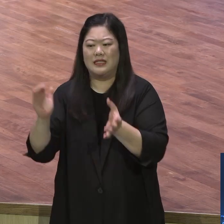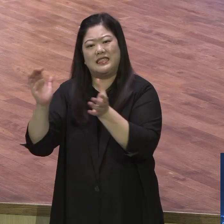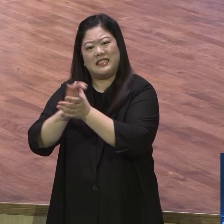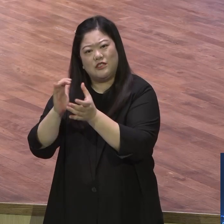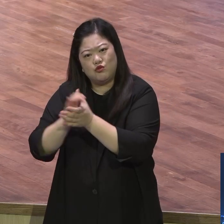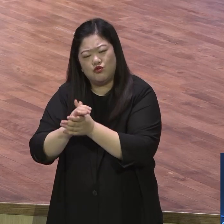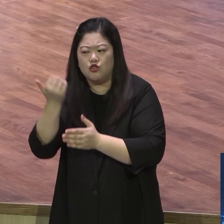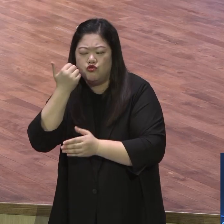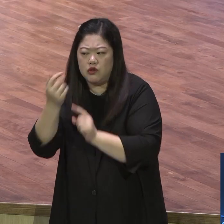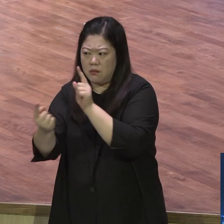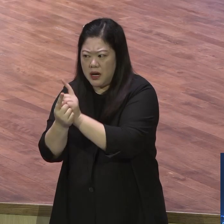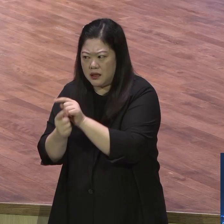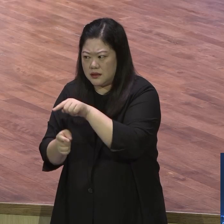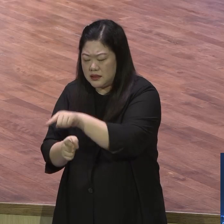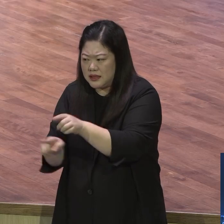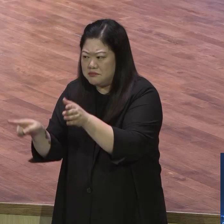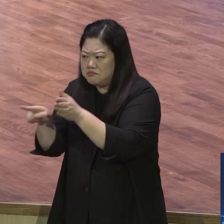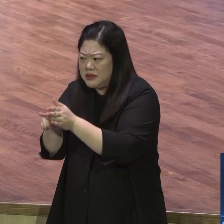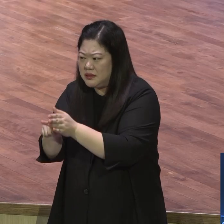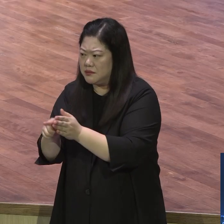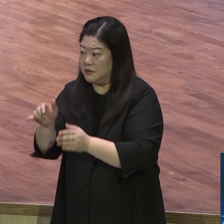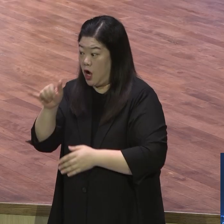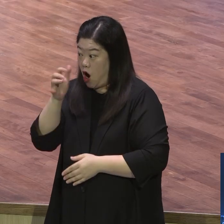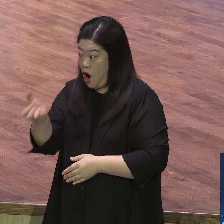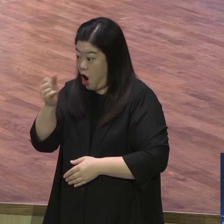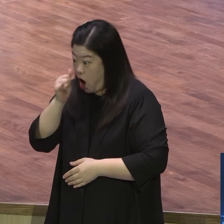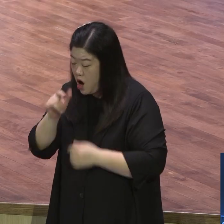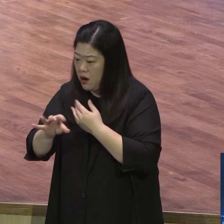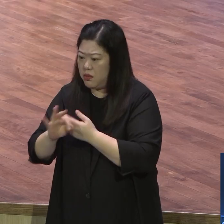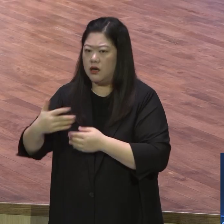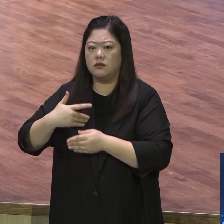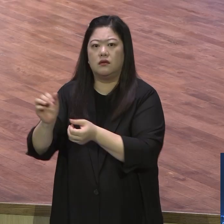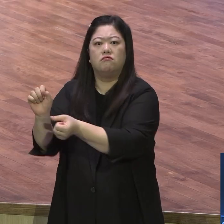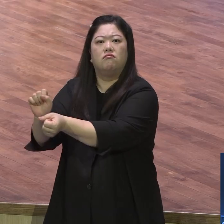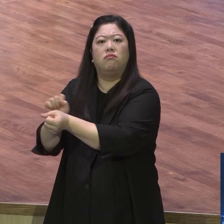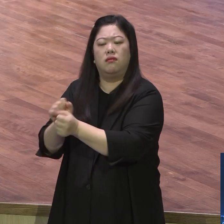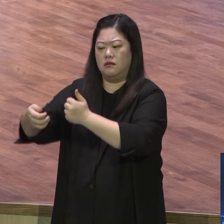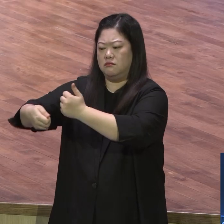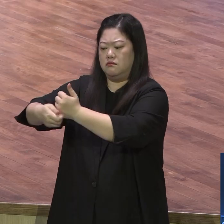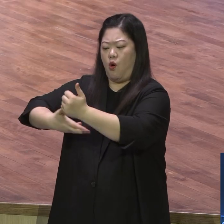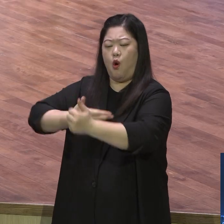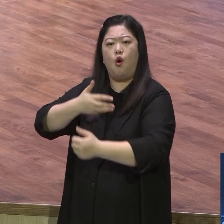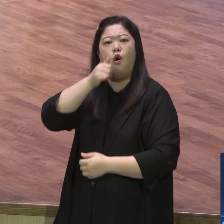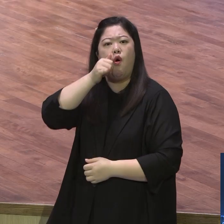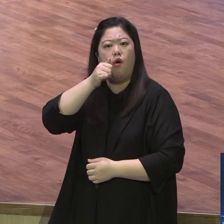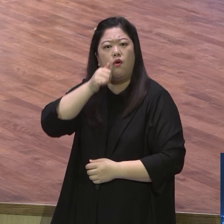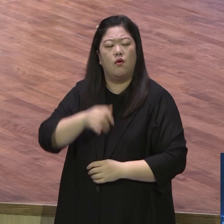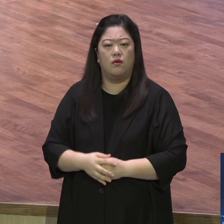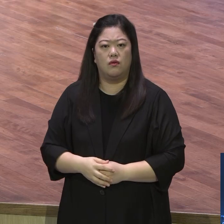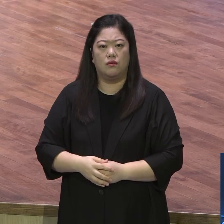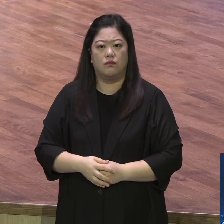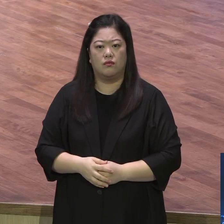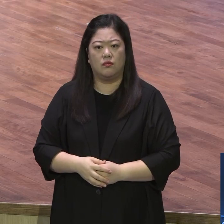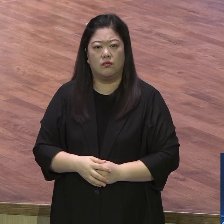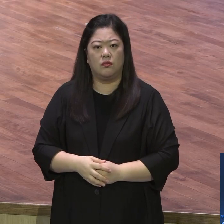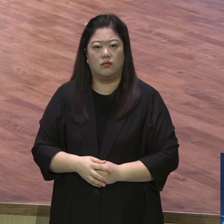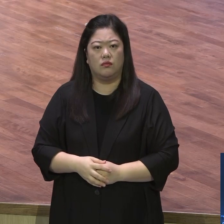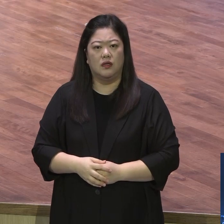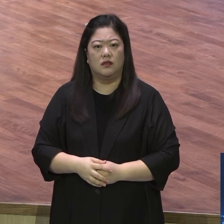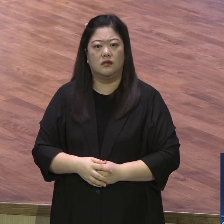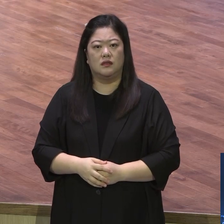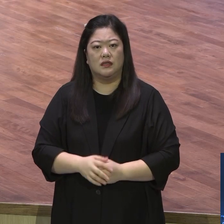믿음 가진 사람하고 사귀세요 여러분과 가까운 사람이 잘 보세요 정말 믿음 가진 사람이냐 아니냐